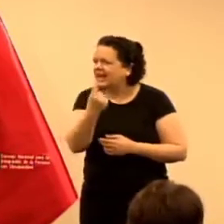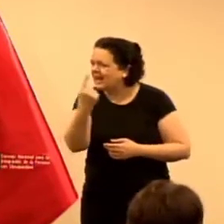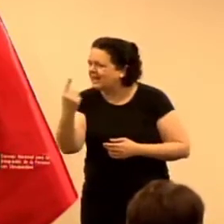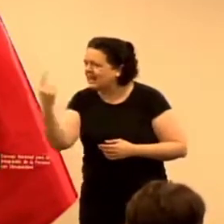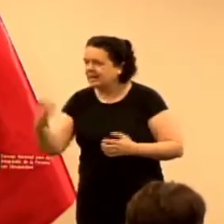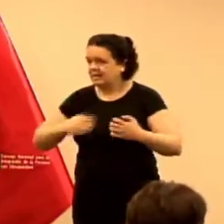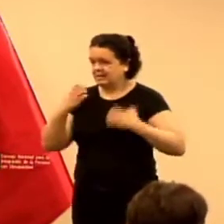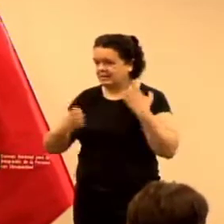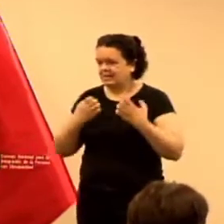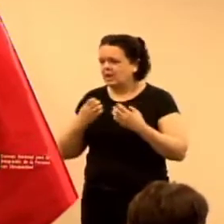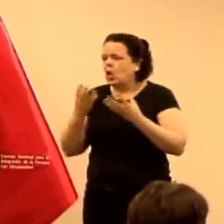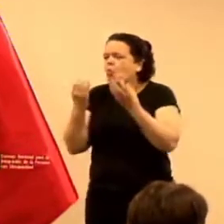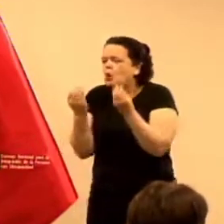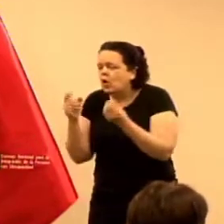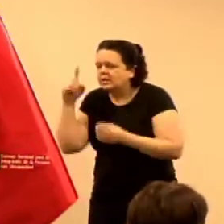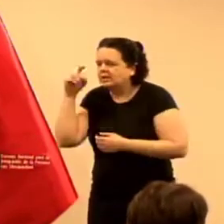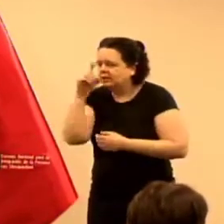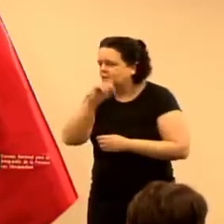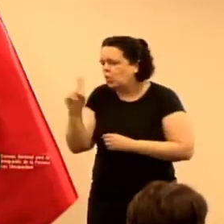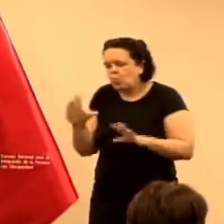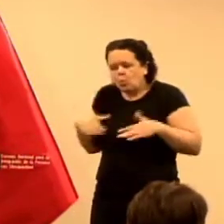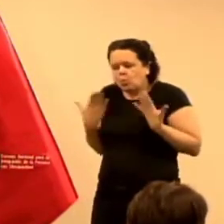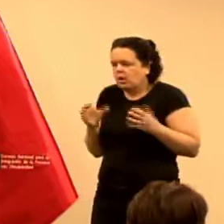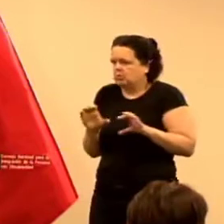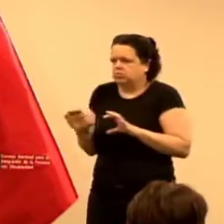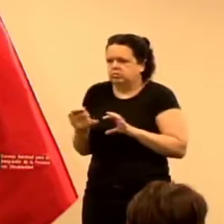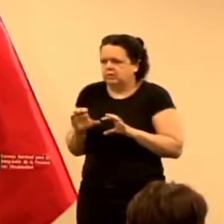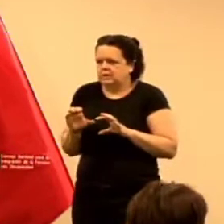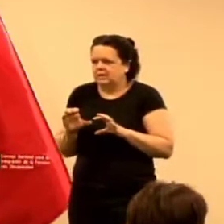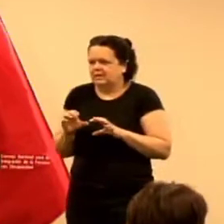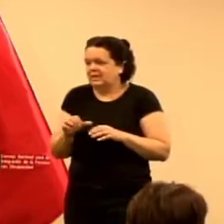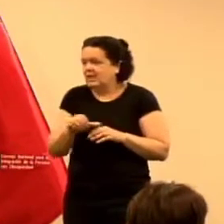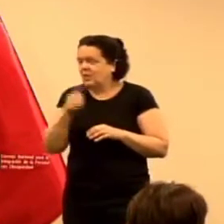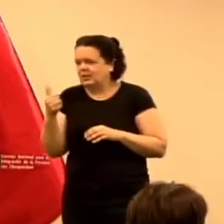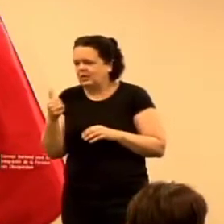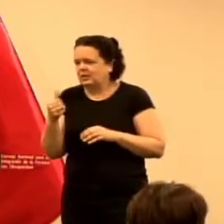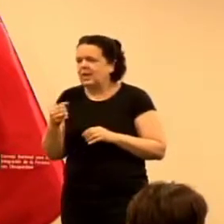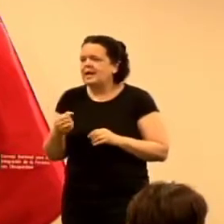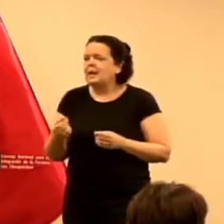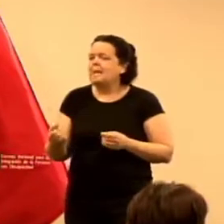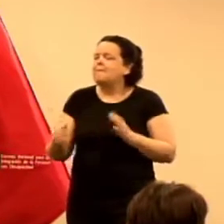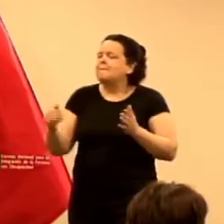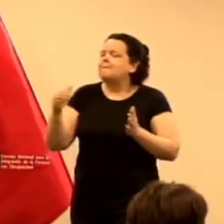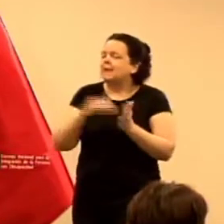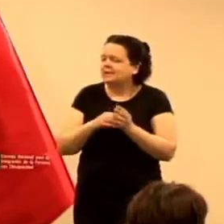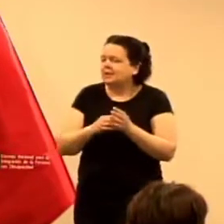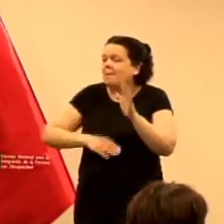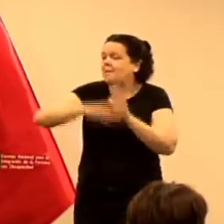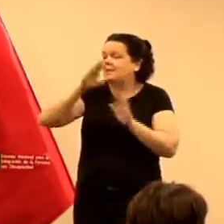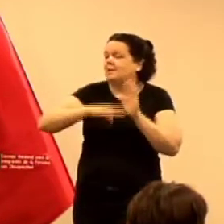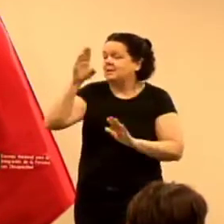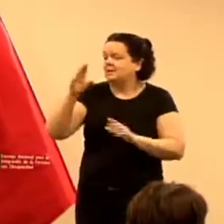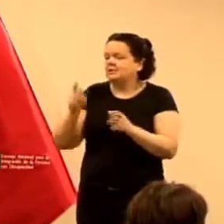emociones, con mucha dificultad y no puede hacerlo en todas las demás, y más o mucho más para el control de comportamiento